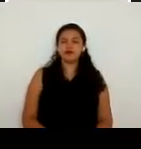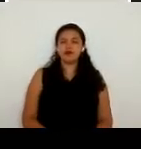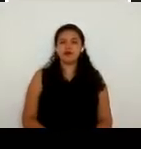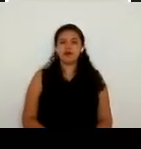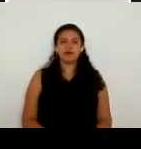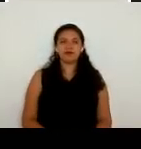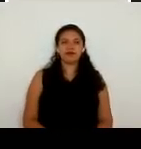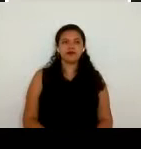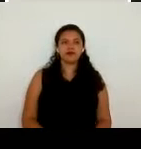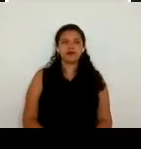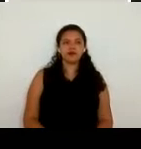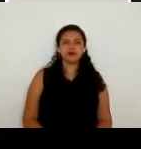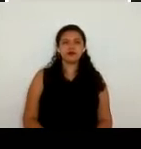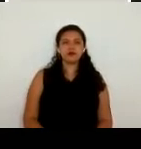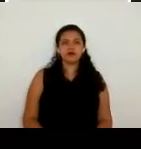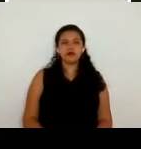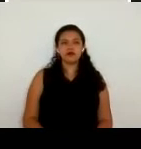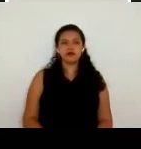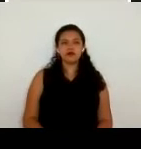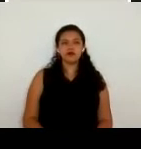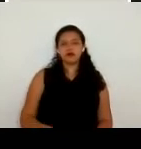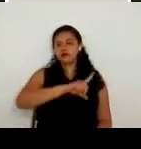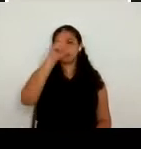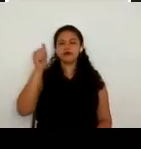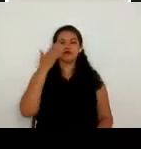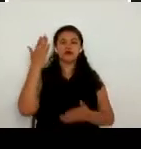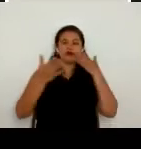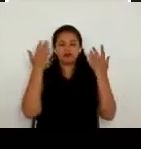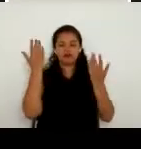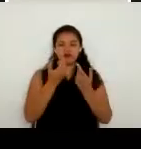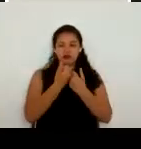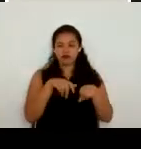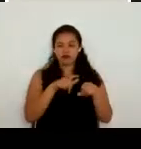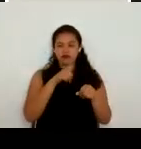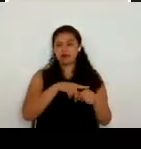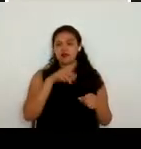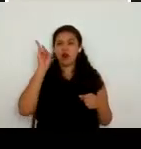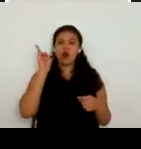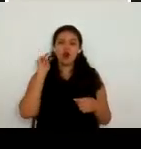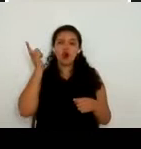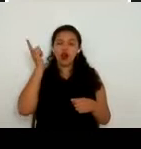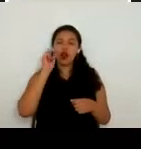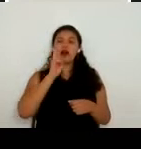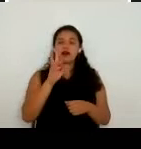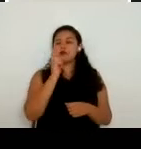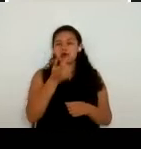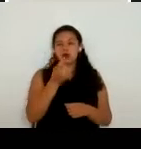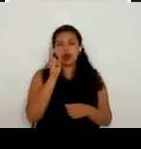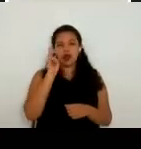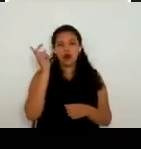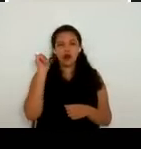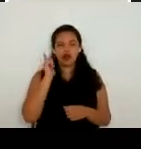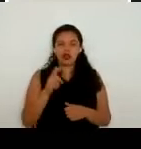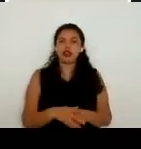y bueno luego vamos al estudio socio-económico que espero que se vea un poco ahí por supuesto